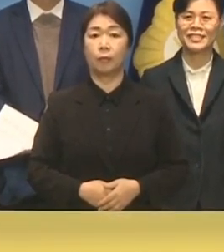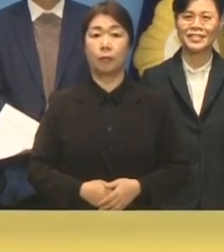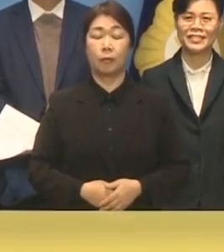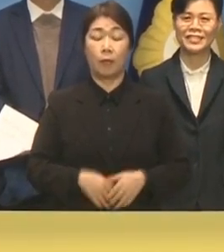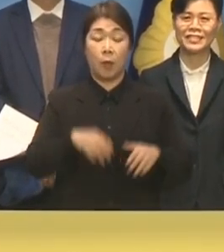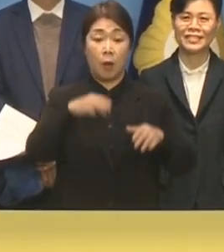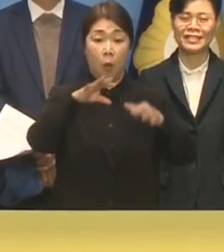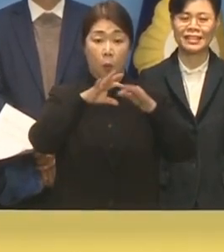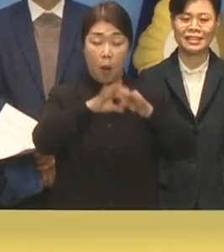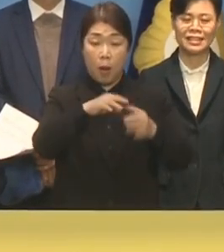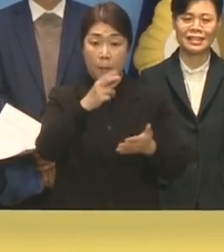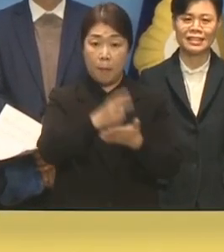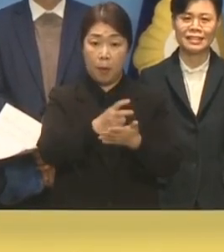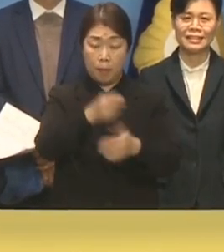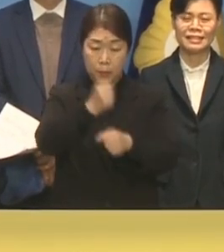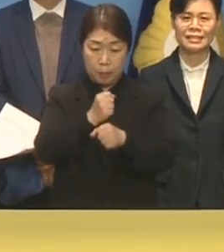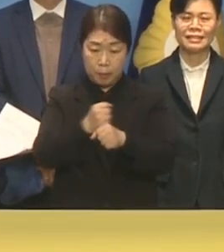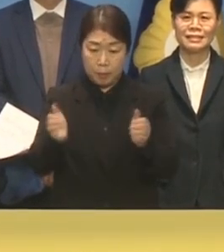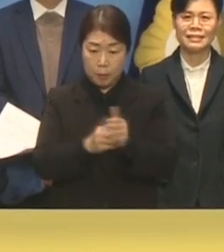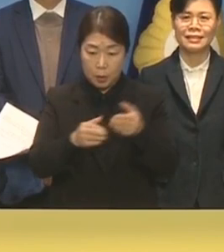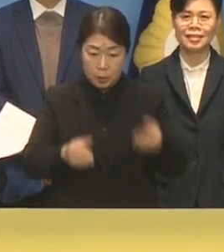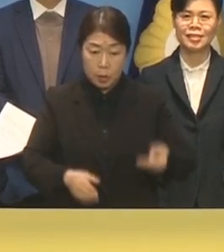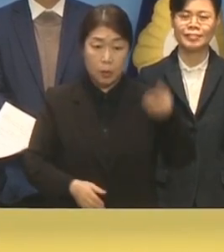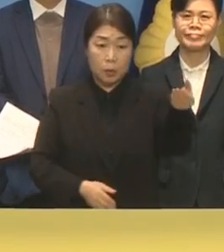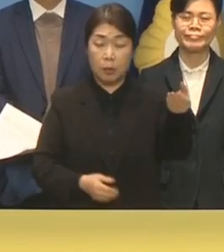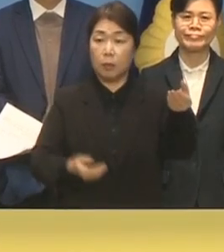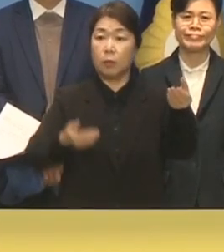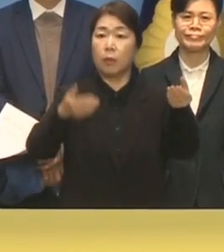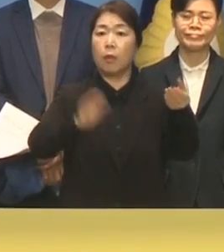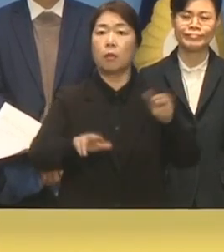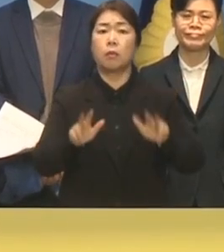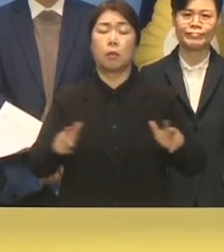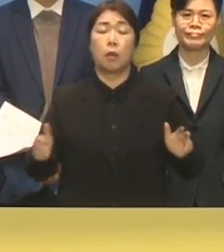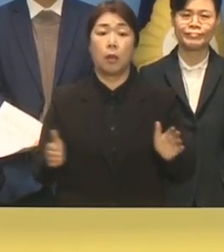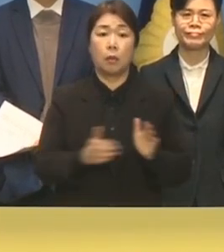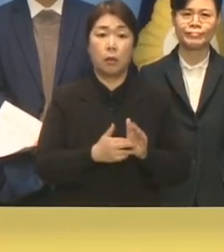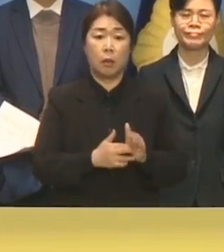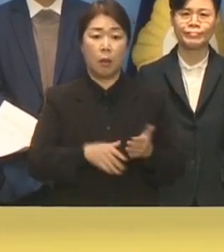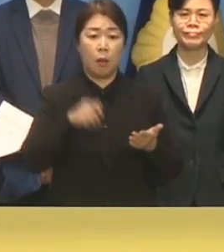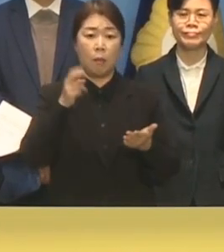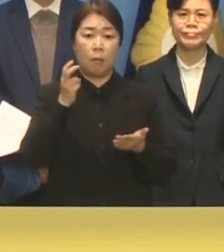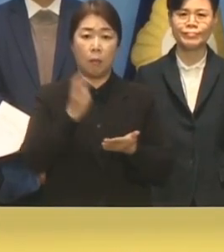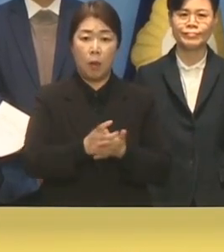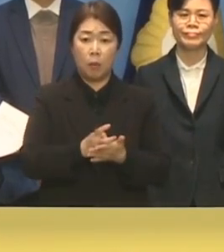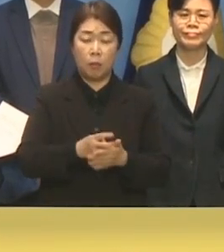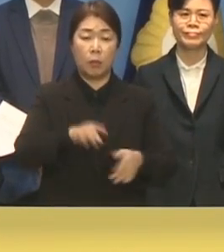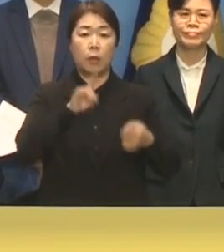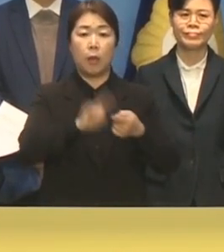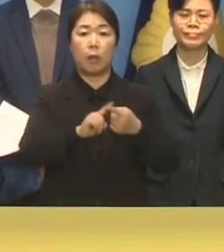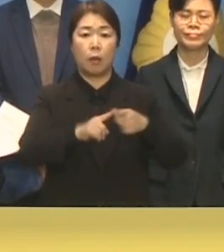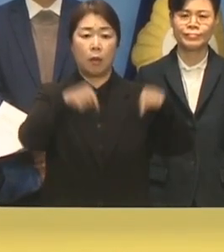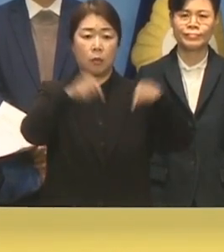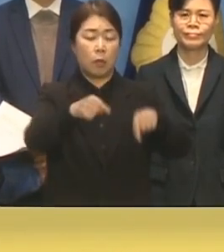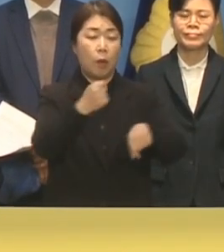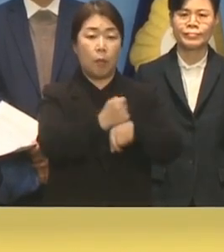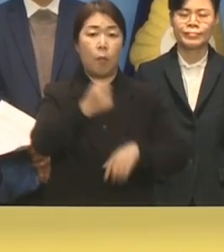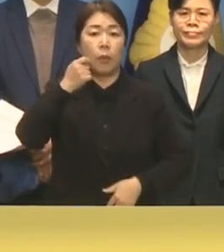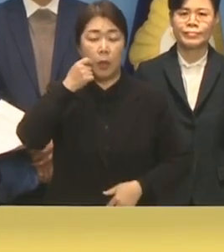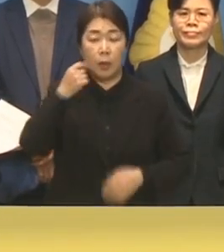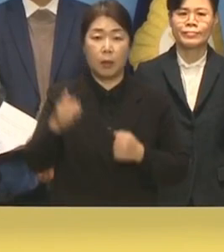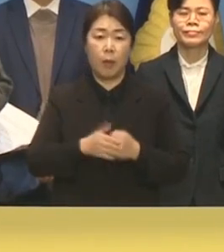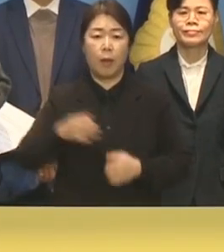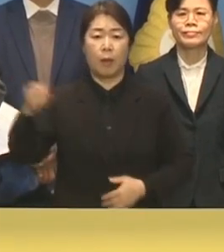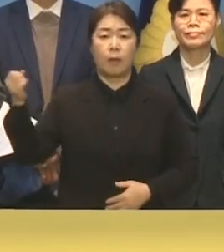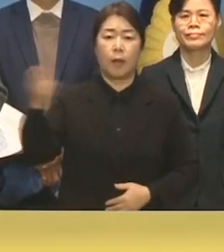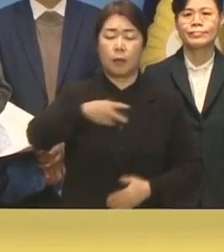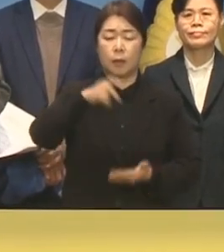제출되었음에도 불구하고 현재까지 진행되고 있지 못하는 그런 상황들에 대해서 다시 한번 촉구하고자